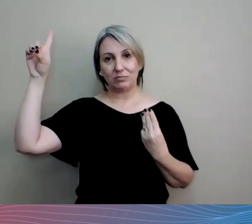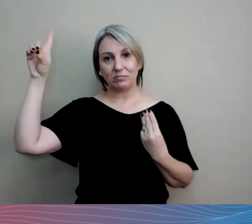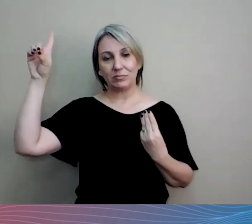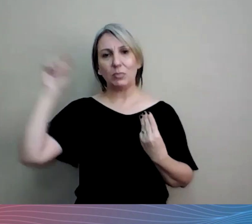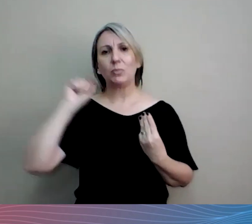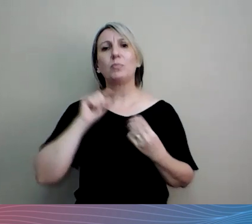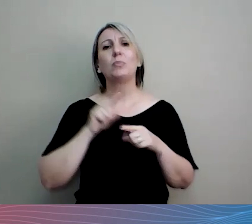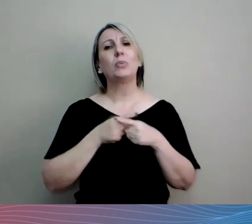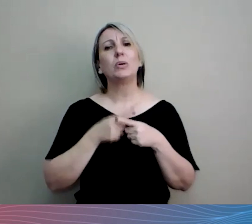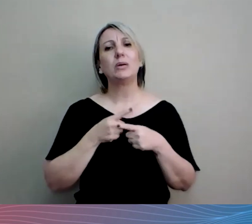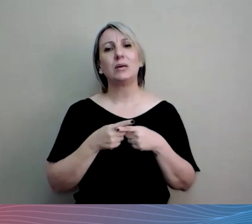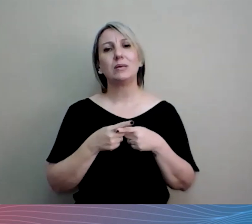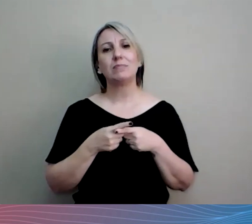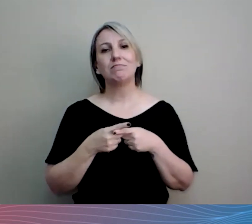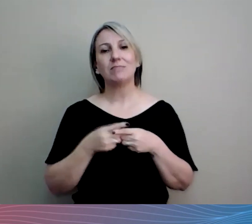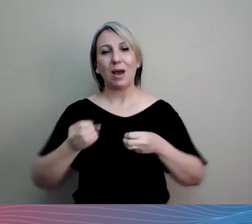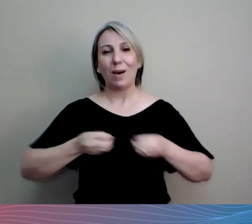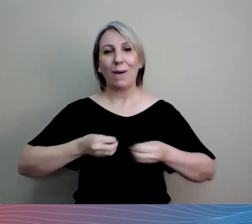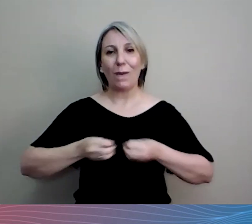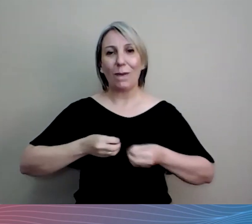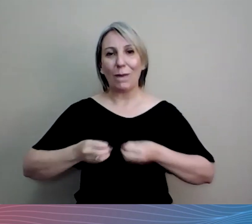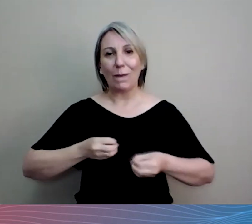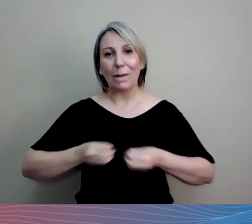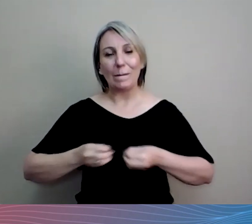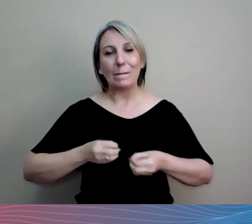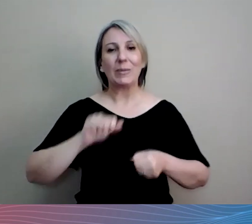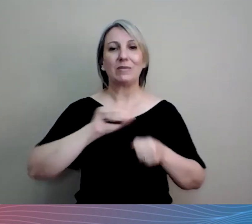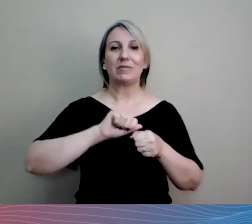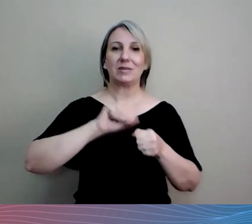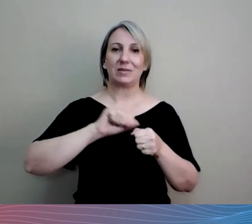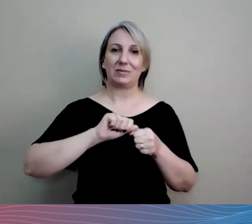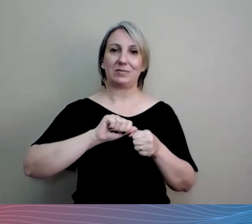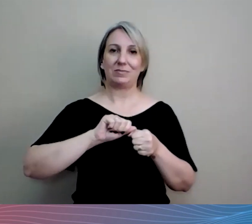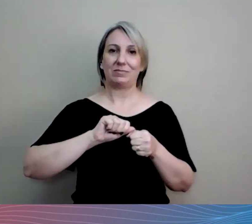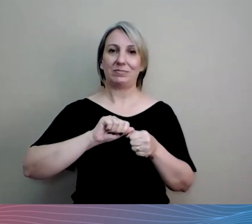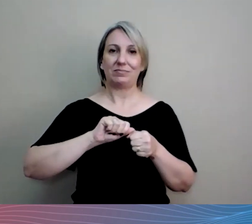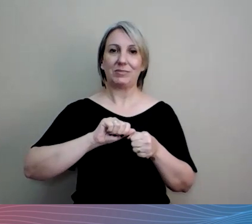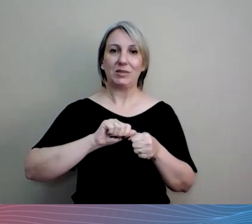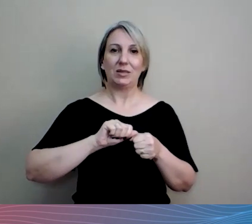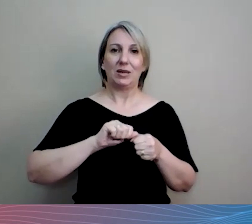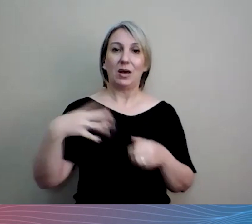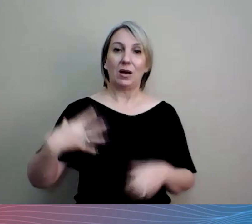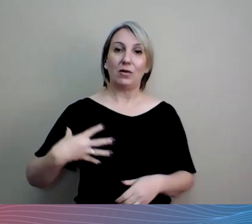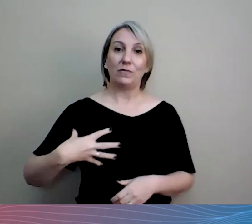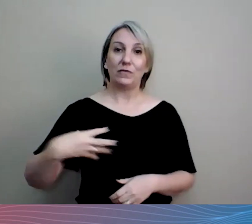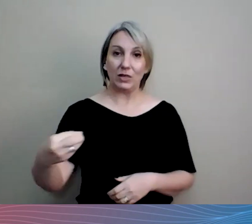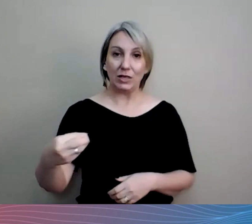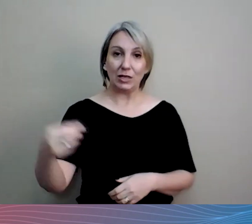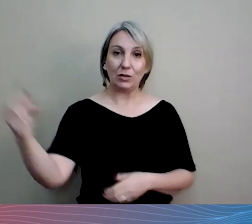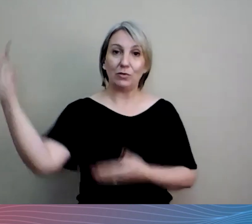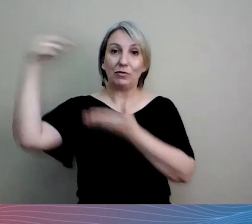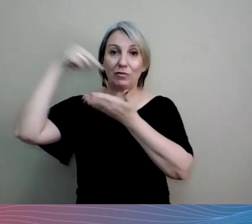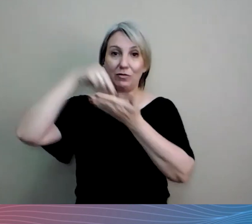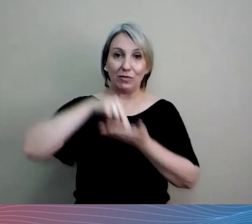pelo homem, por meio do Filho, não é isso? Para poder dar ao homem vida, e também